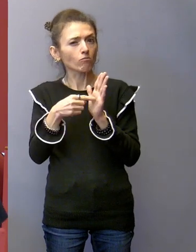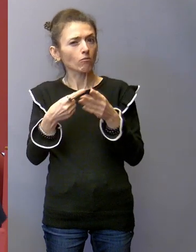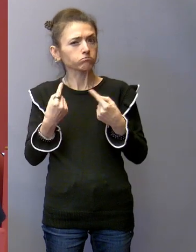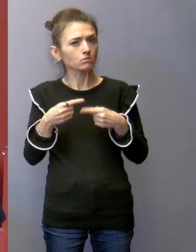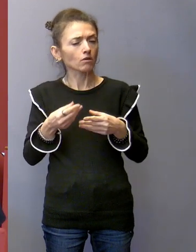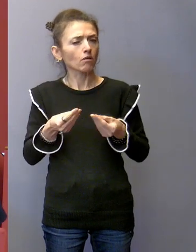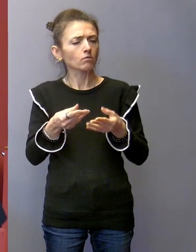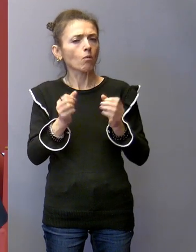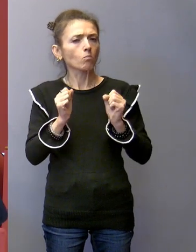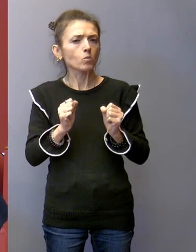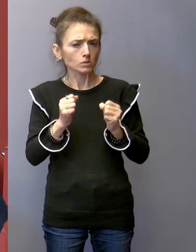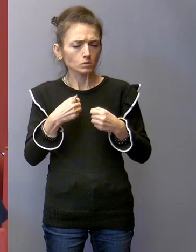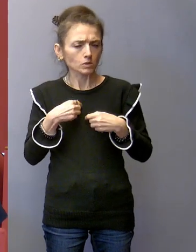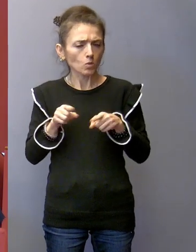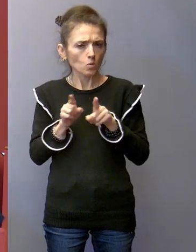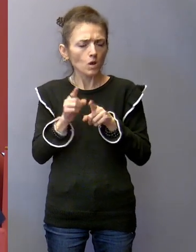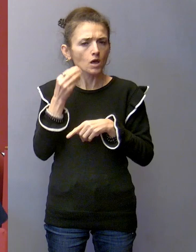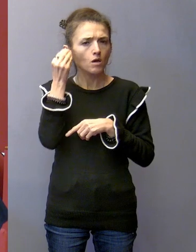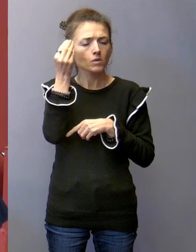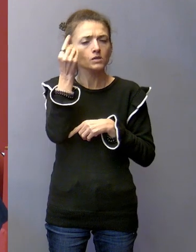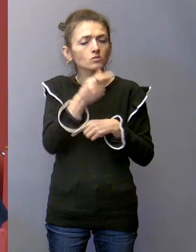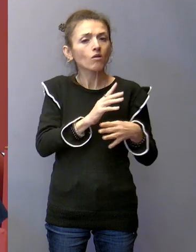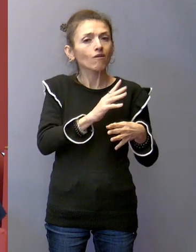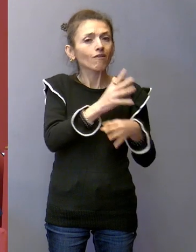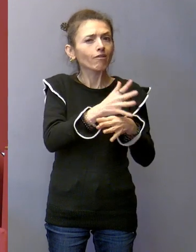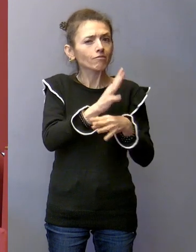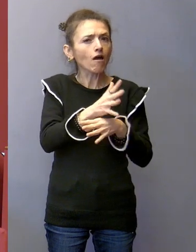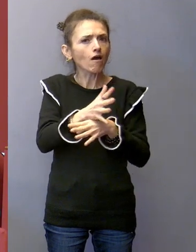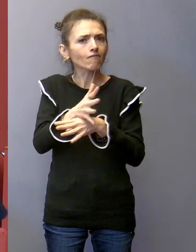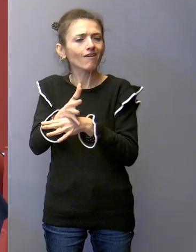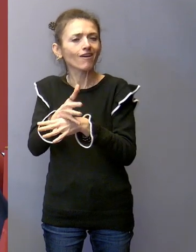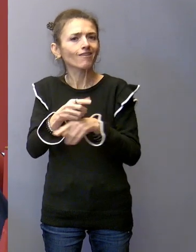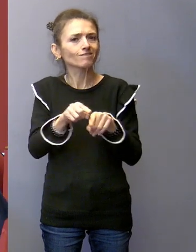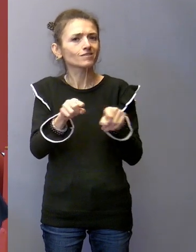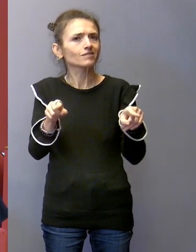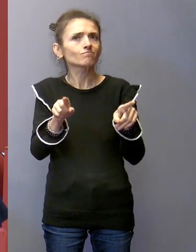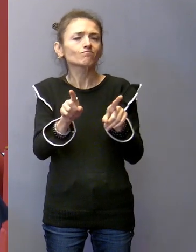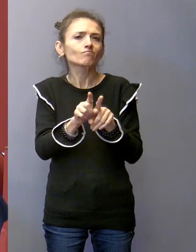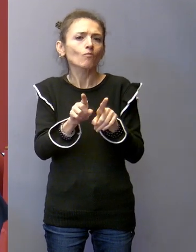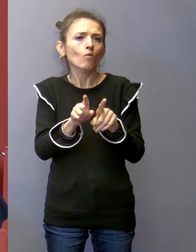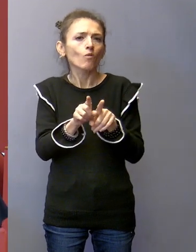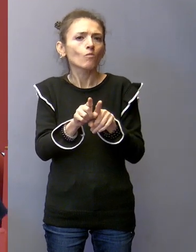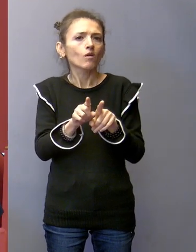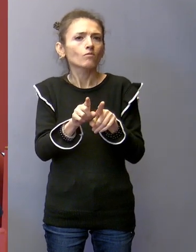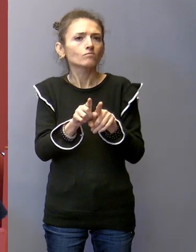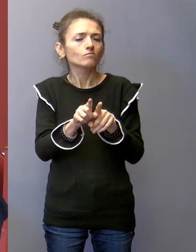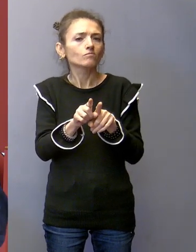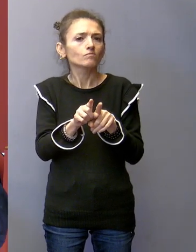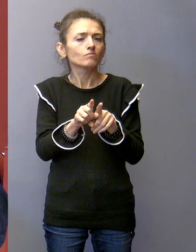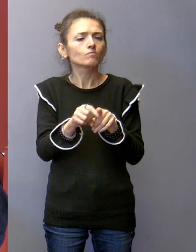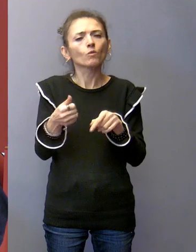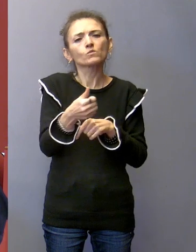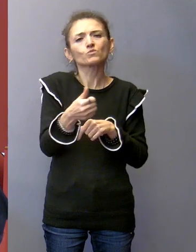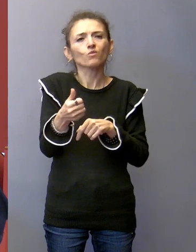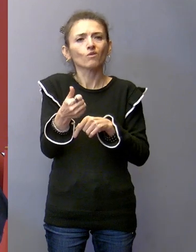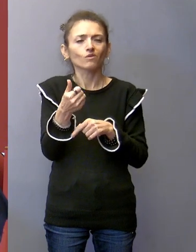e consentirà a mio parere una serie di interventi che vanno al di là quello che Sembrerebbe essere semplicemente una